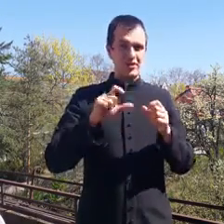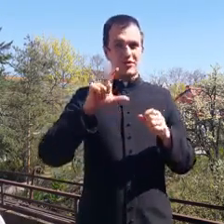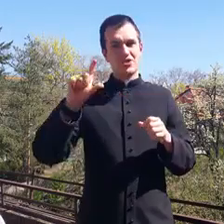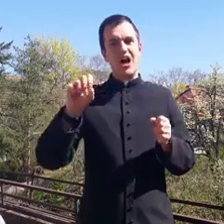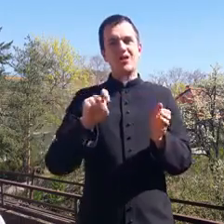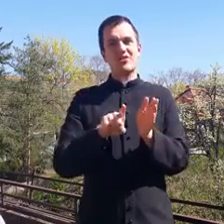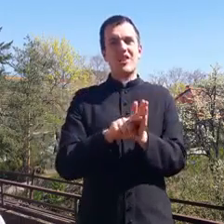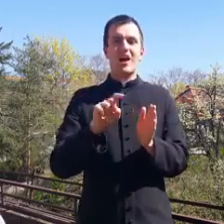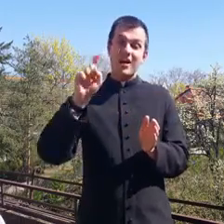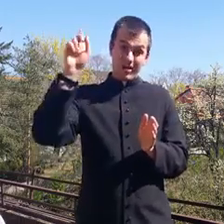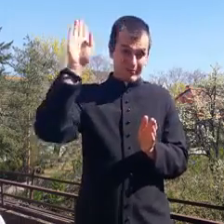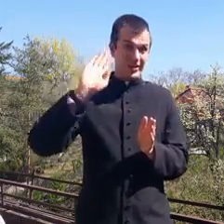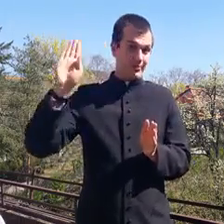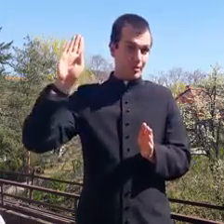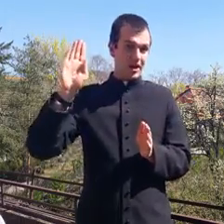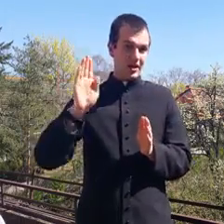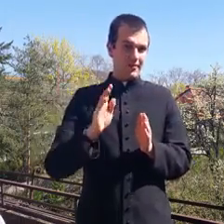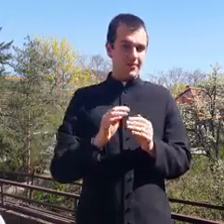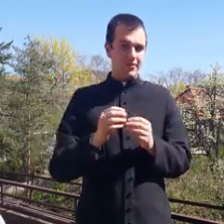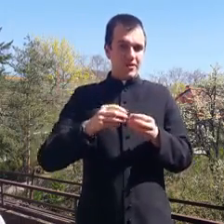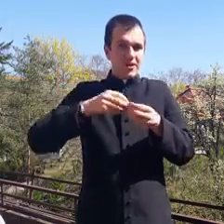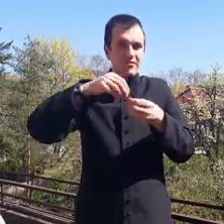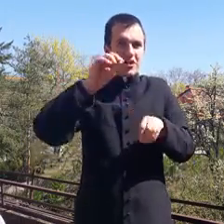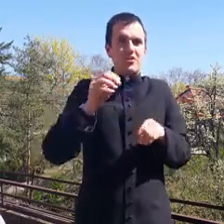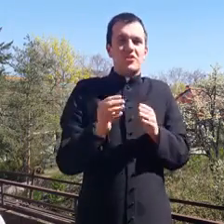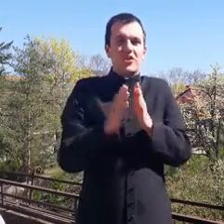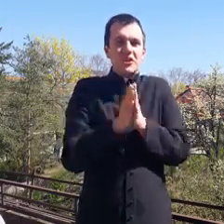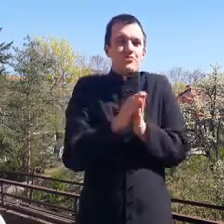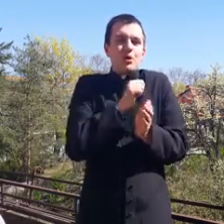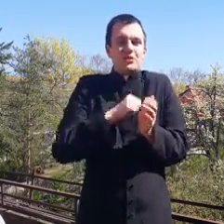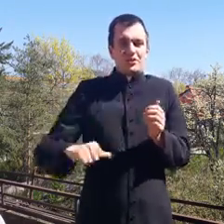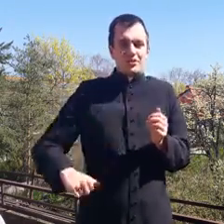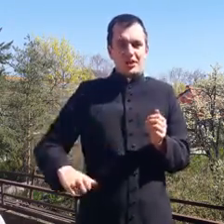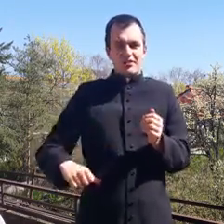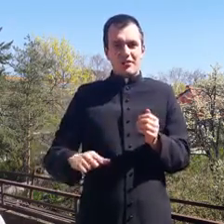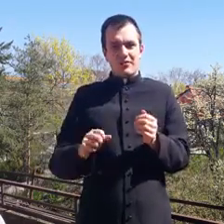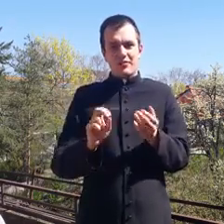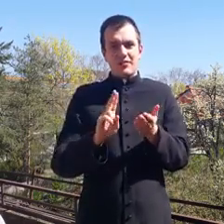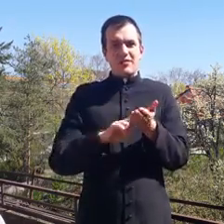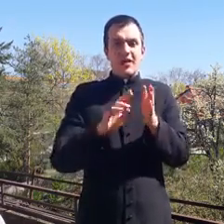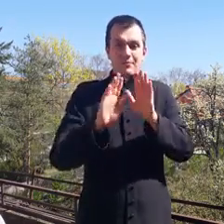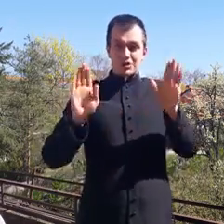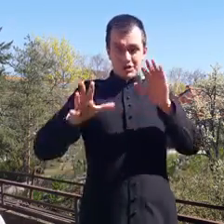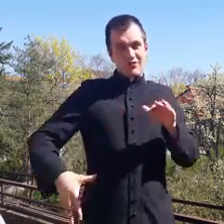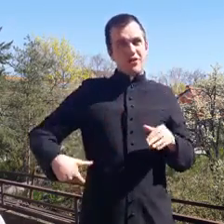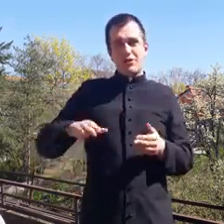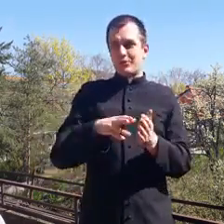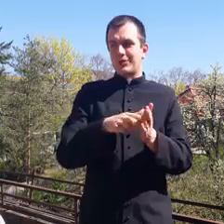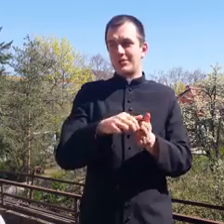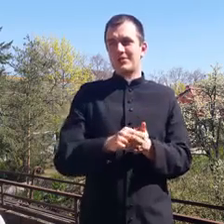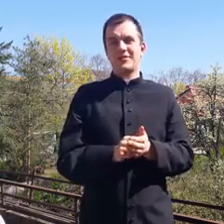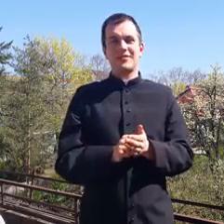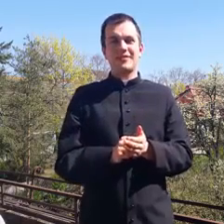czas dla pana boga więc modlić się na mszę świętą iść